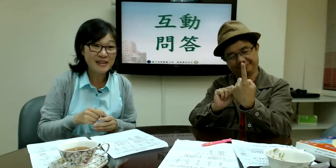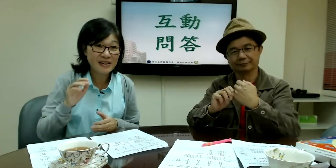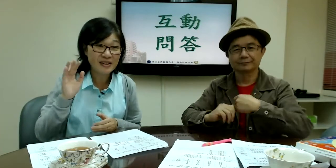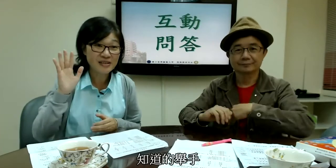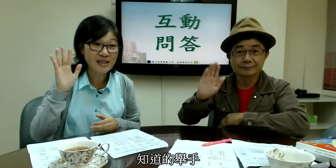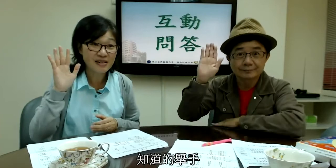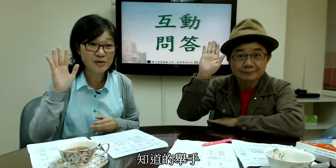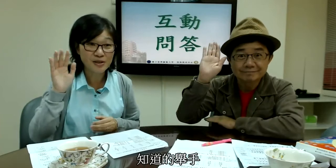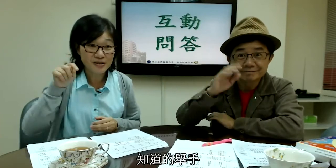知道的举手，